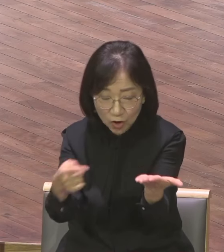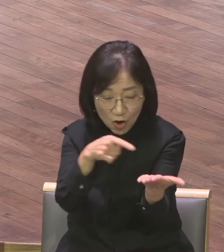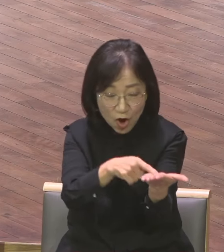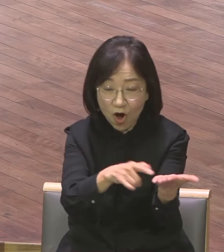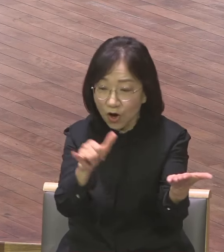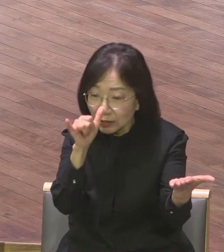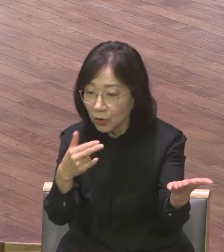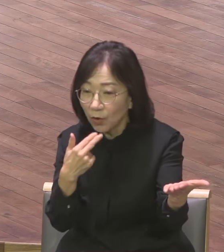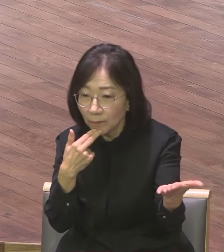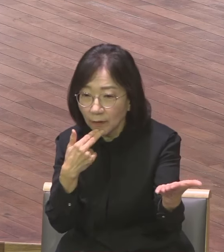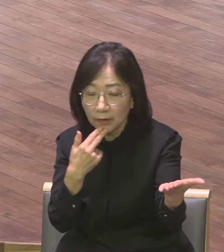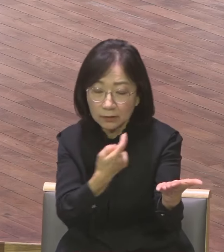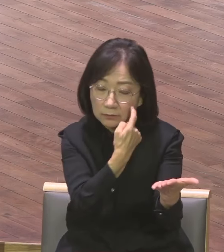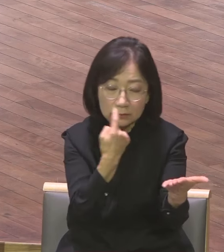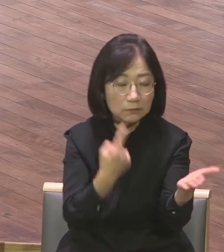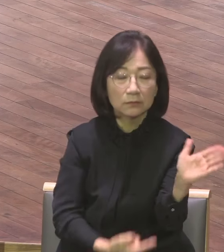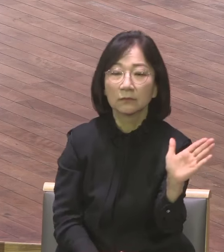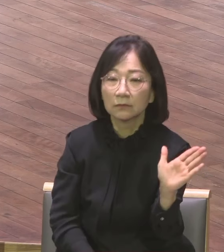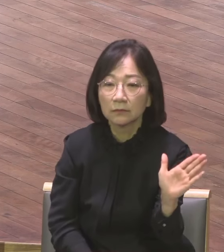말했냐?